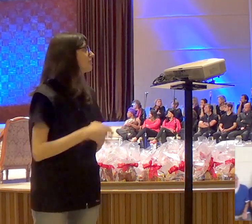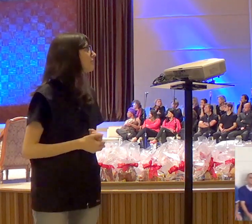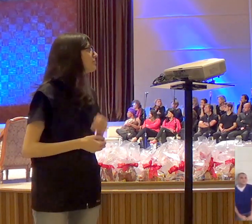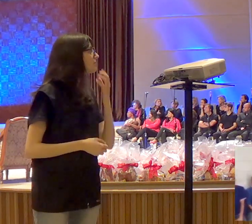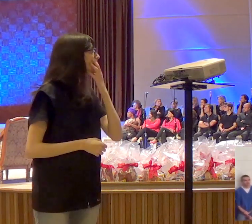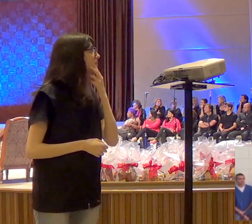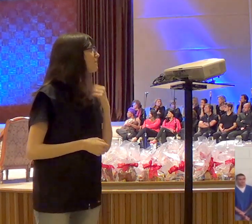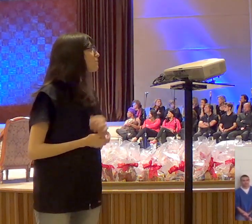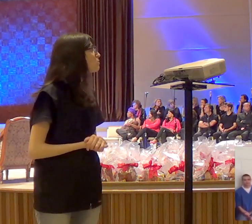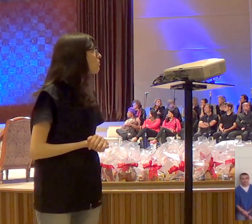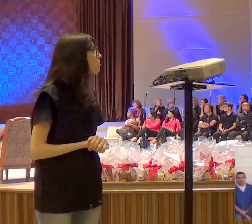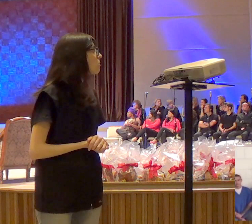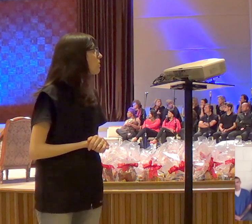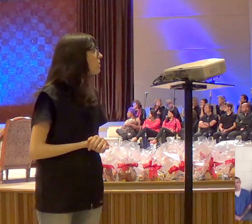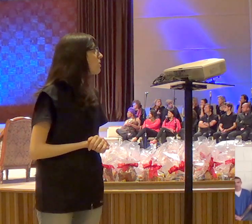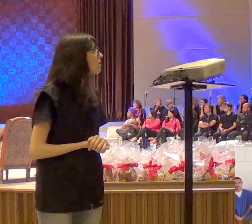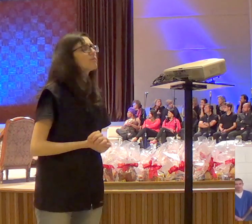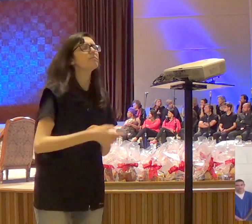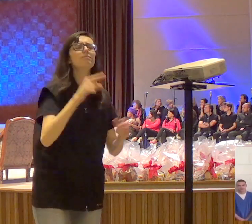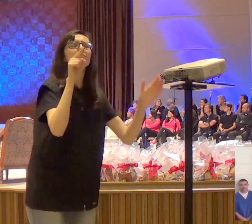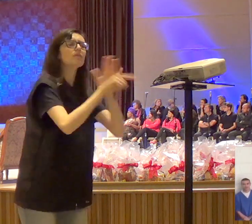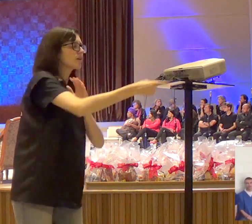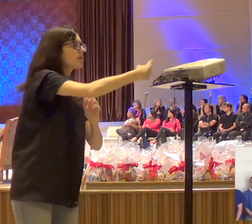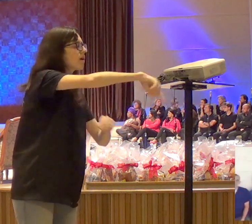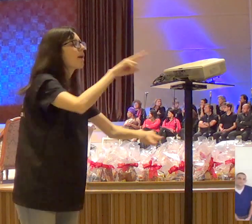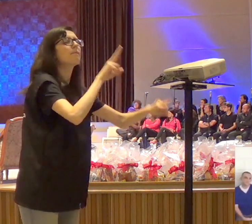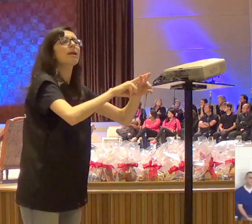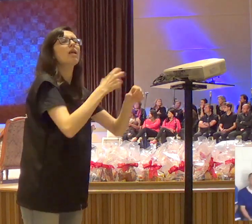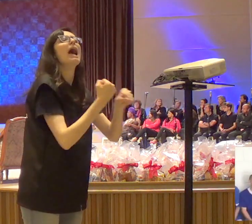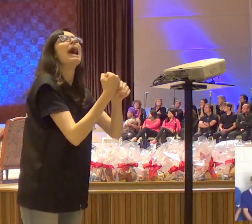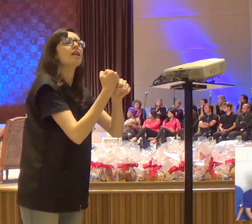Time have you served? Quanto tempo vocês já cumpriram de pena?